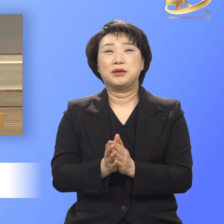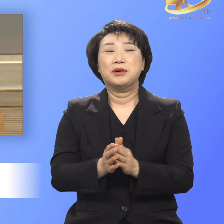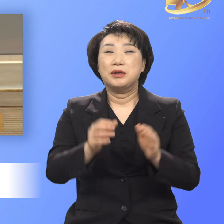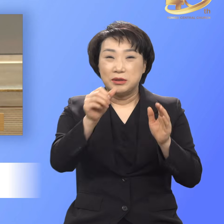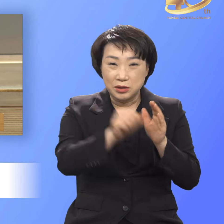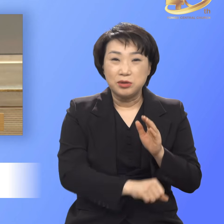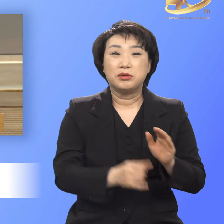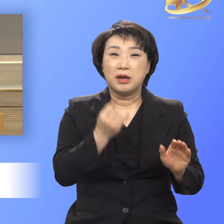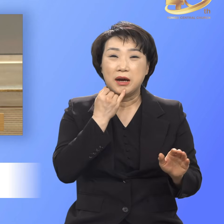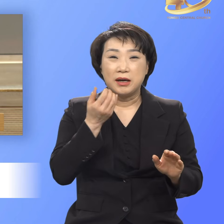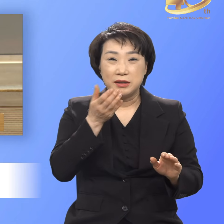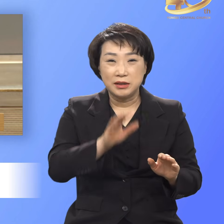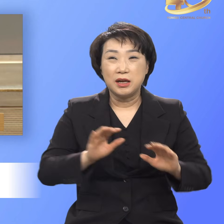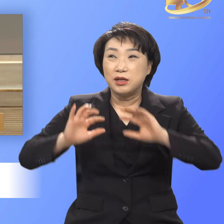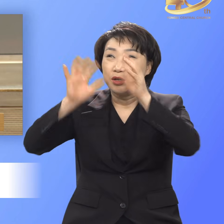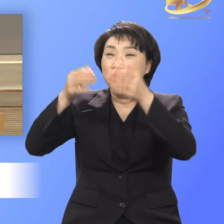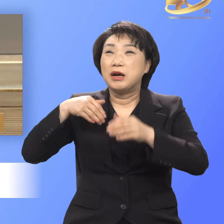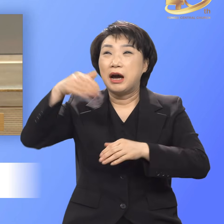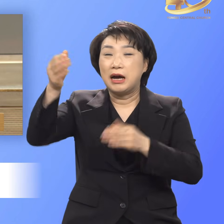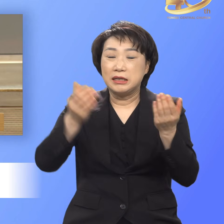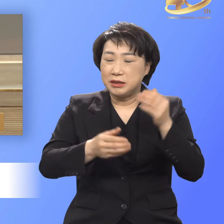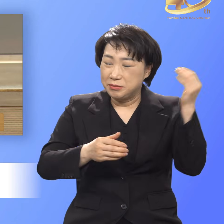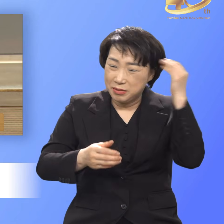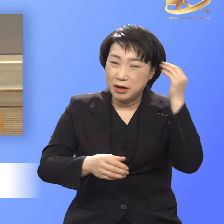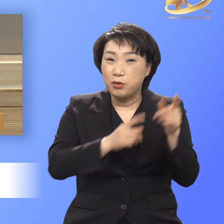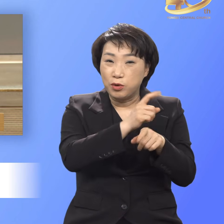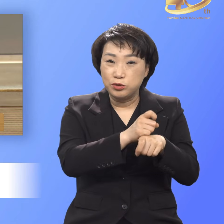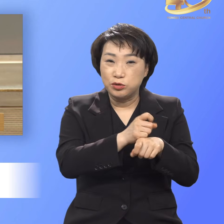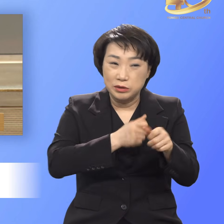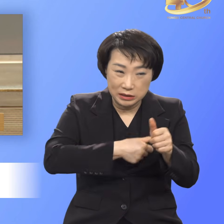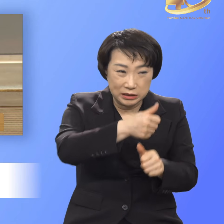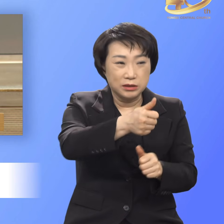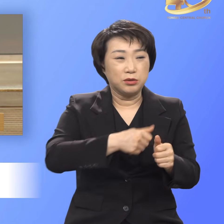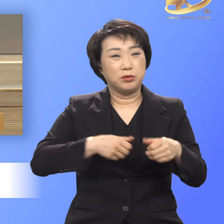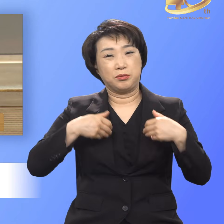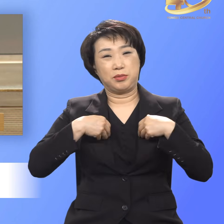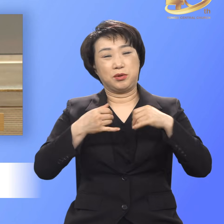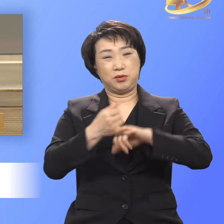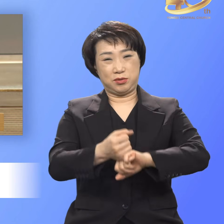저도 천국 가는 일에 방해하는 원수는 꼭 이겨야 된다.